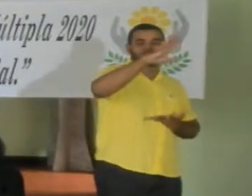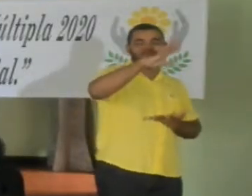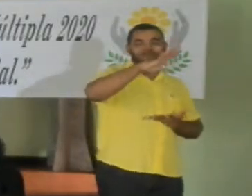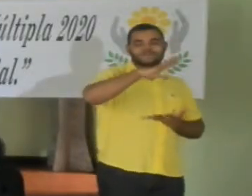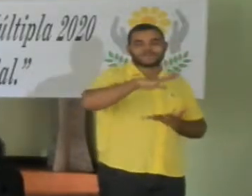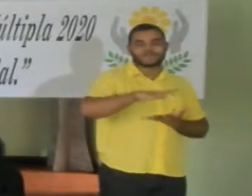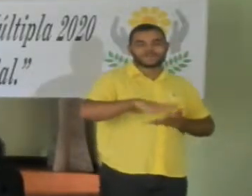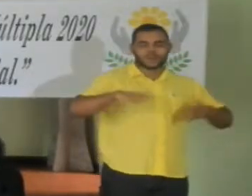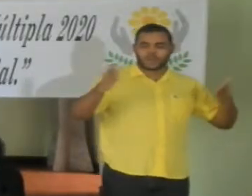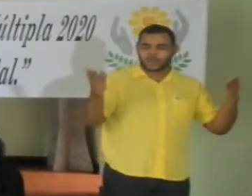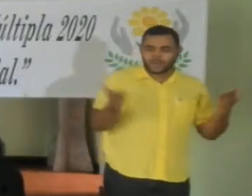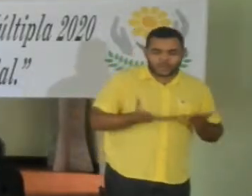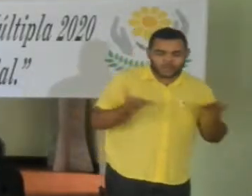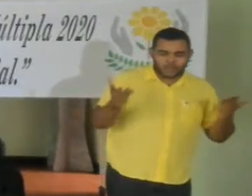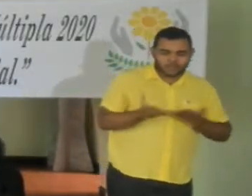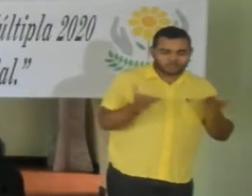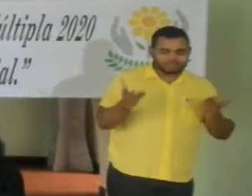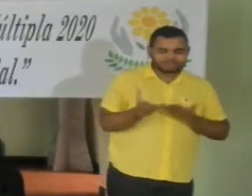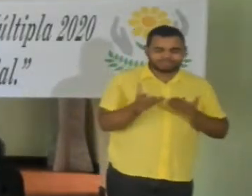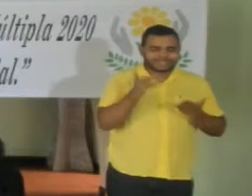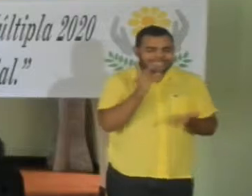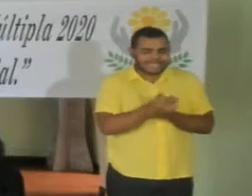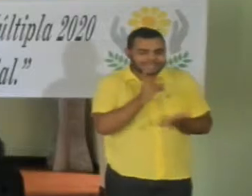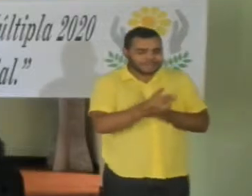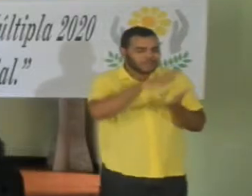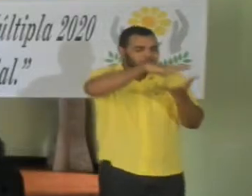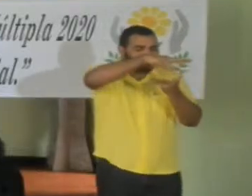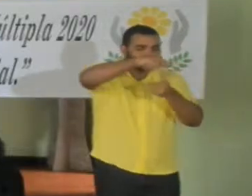nosso rumo está em constante mudança.